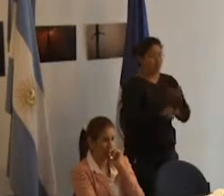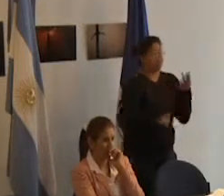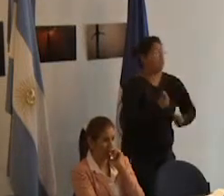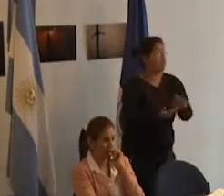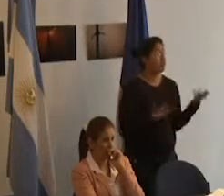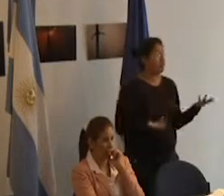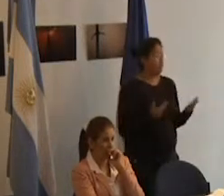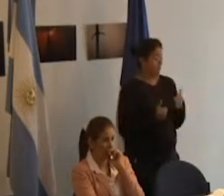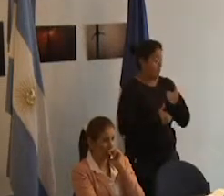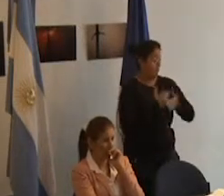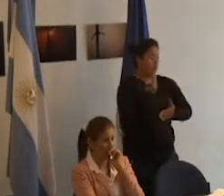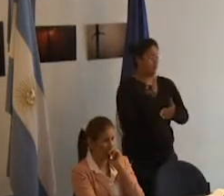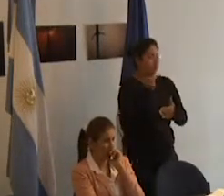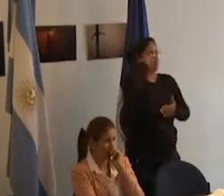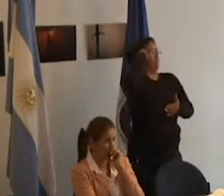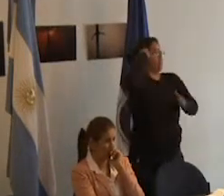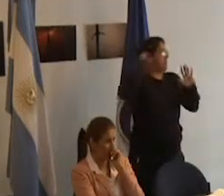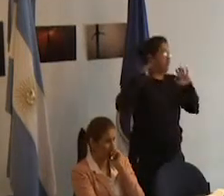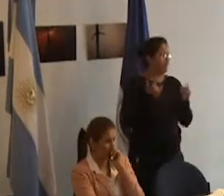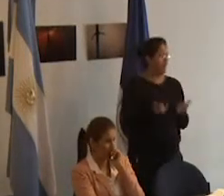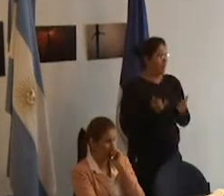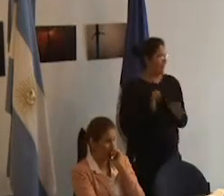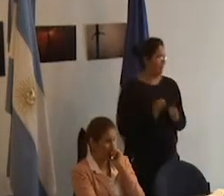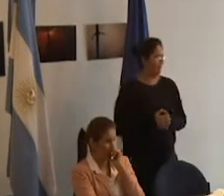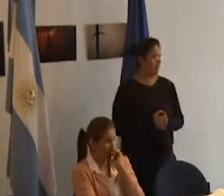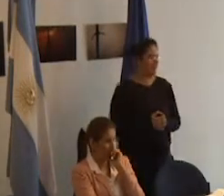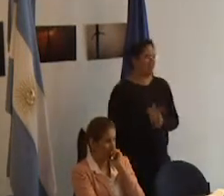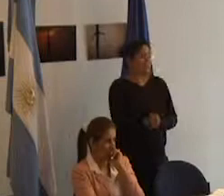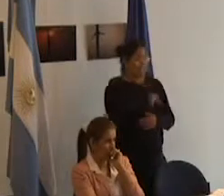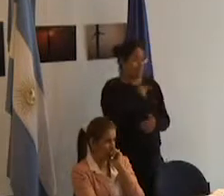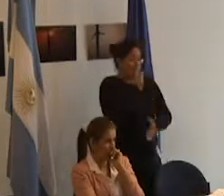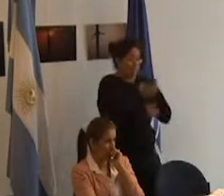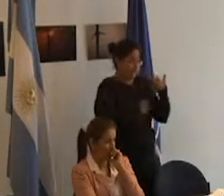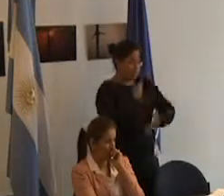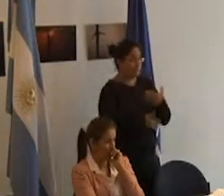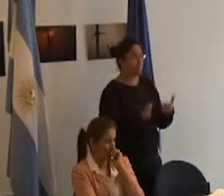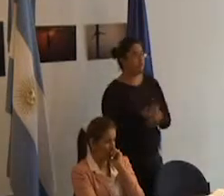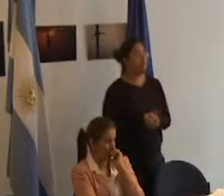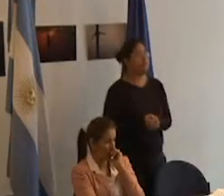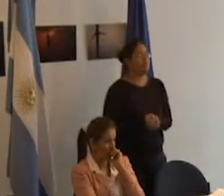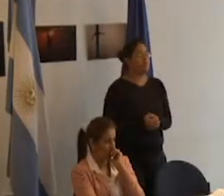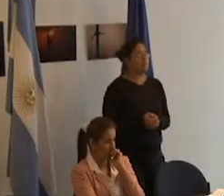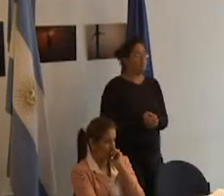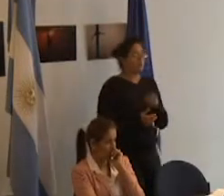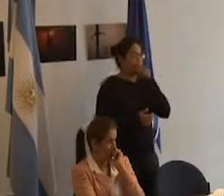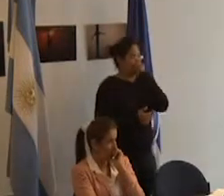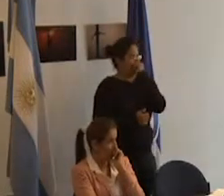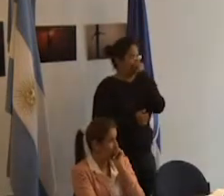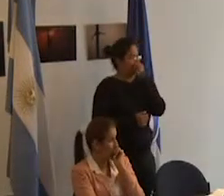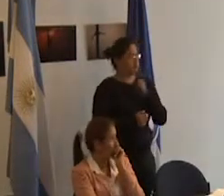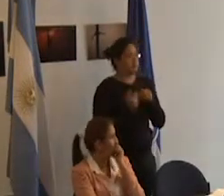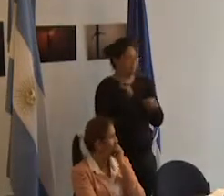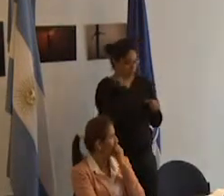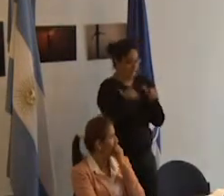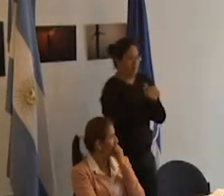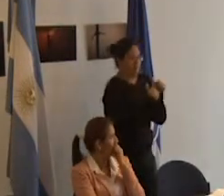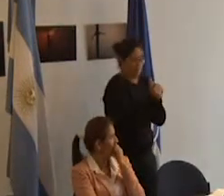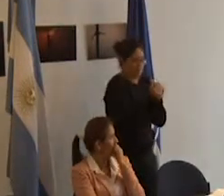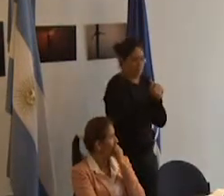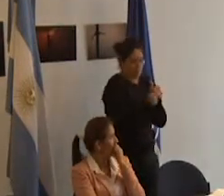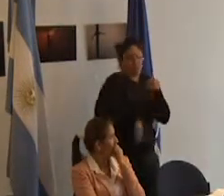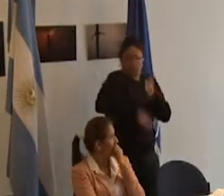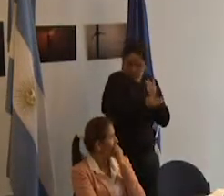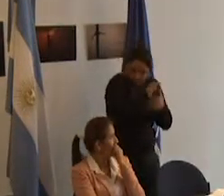llegaron, entonces empecemos a pensar, ¿no es cierto? Y yo en ese proceso que acompañé y